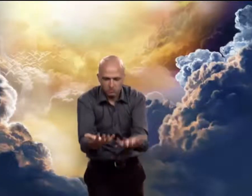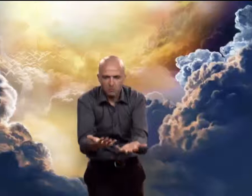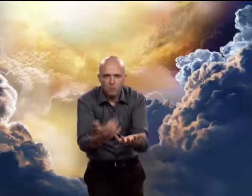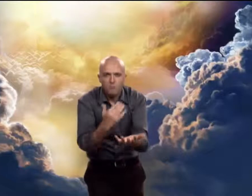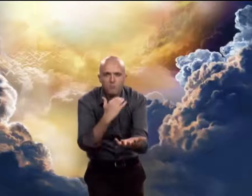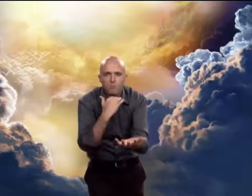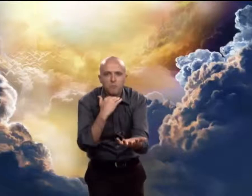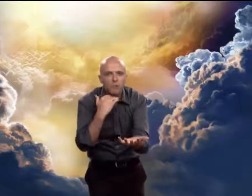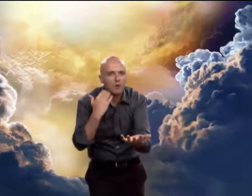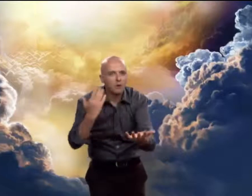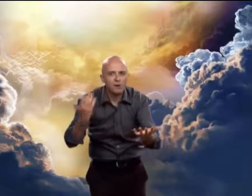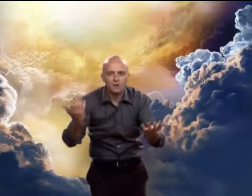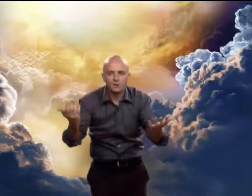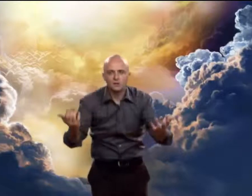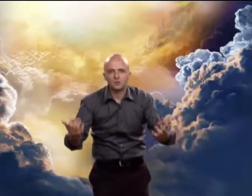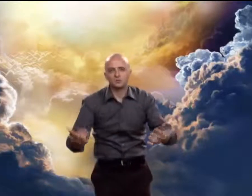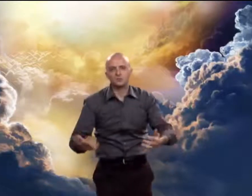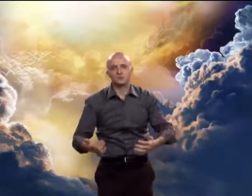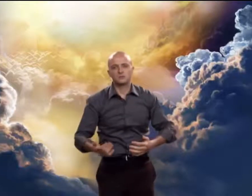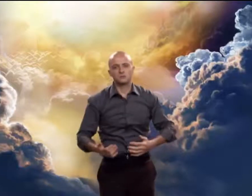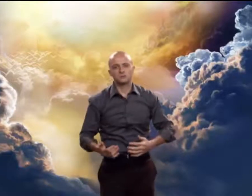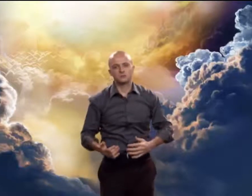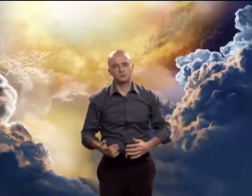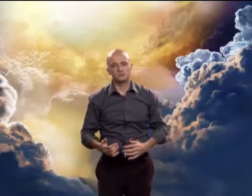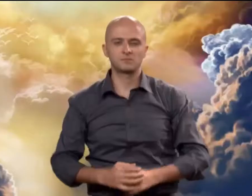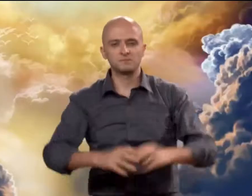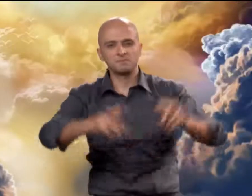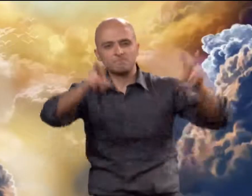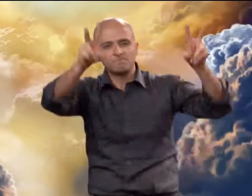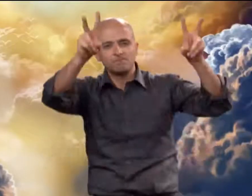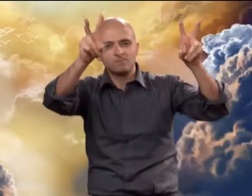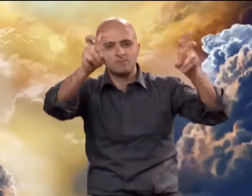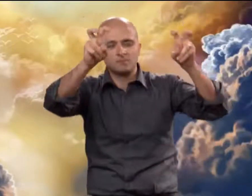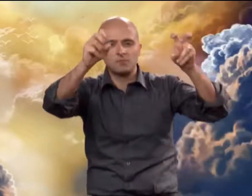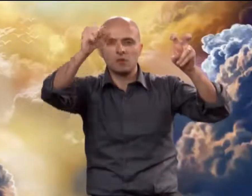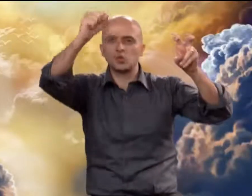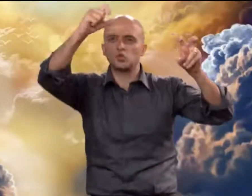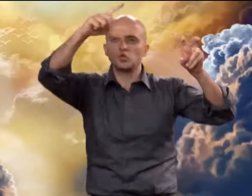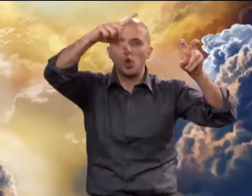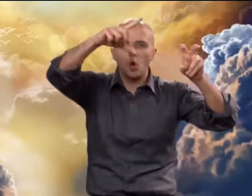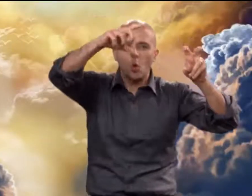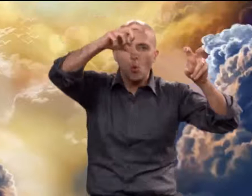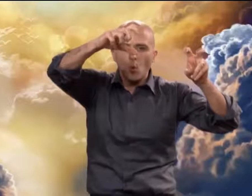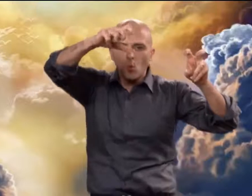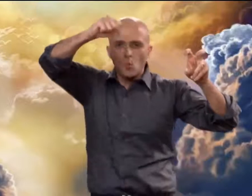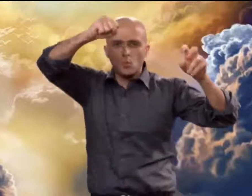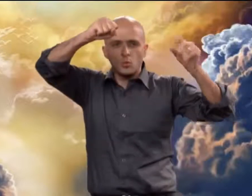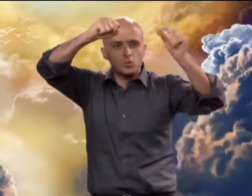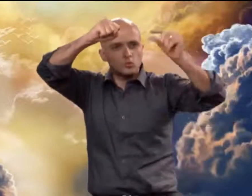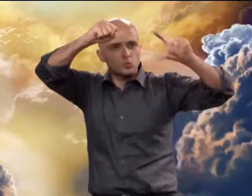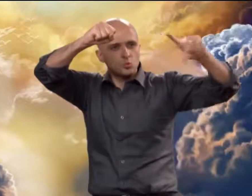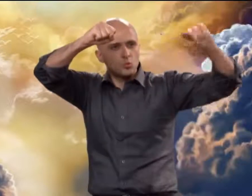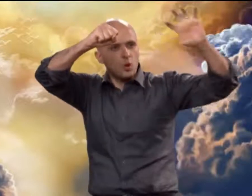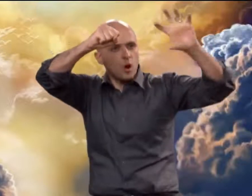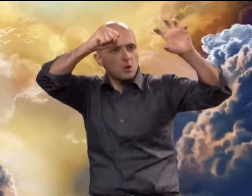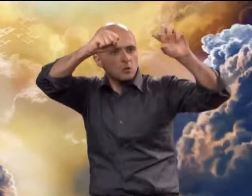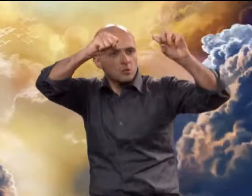de 1780, cumpriu-se essa profecia. Uma testemunha ocular de Massachusetts, Estados